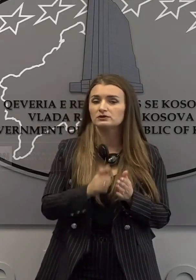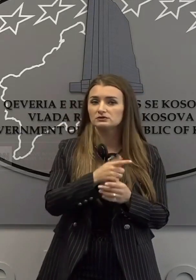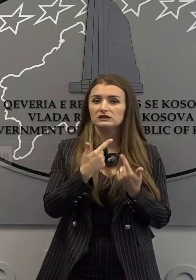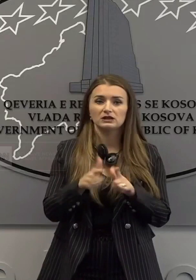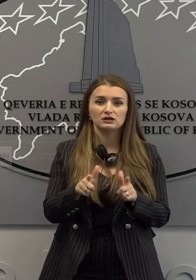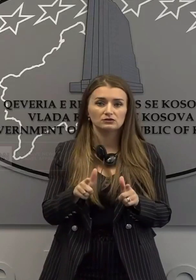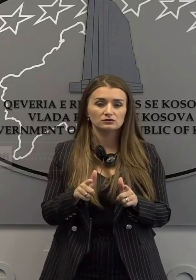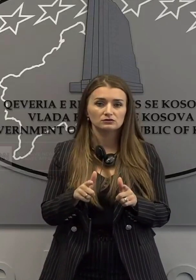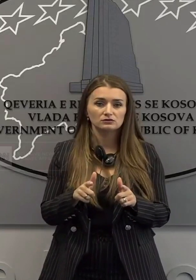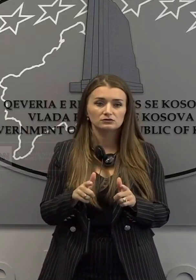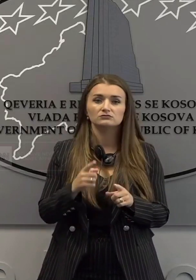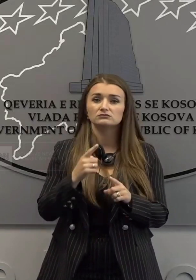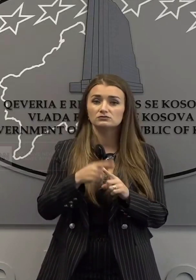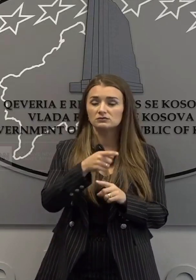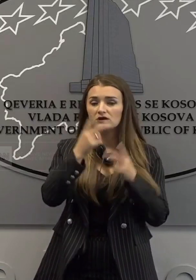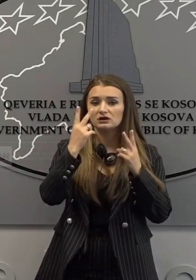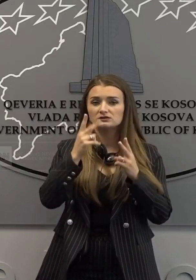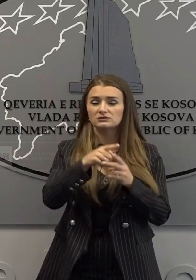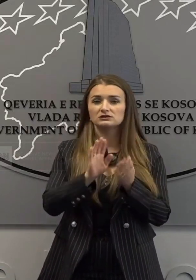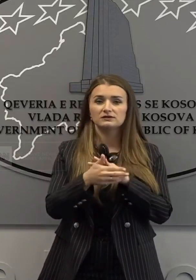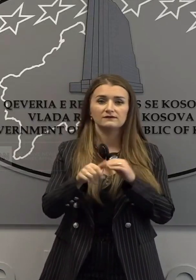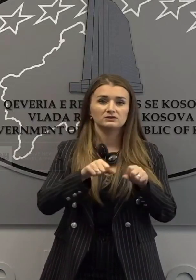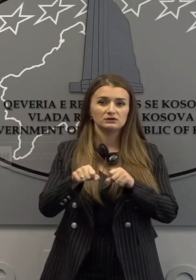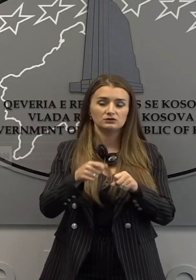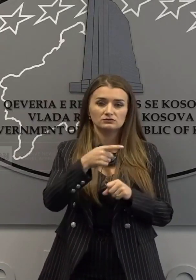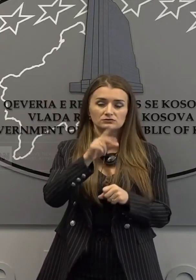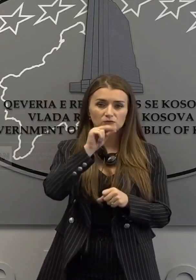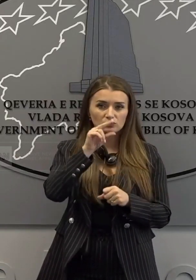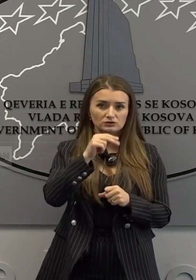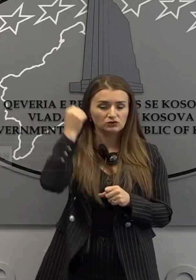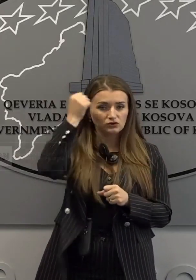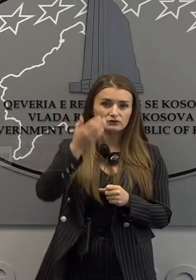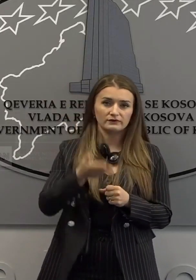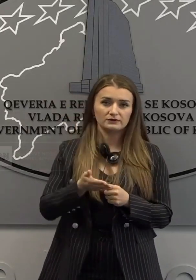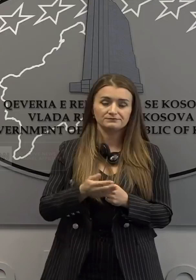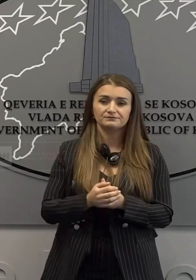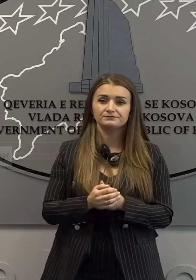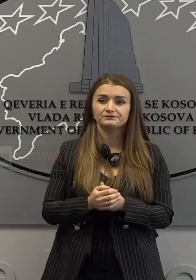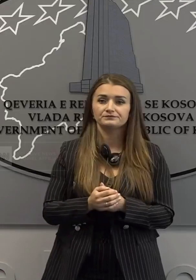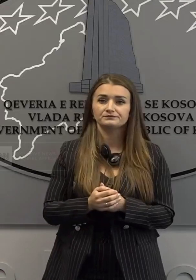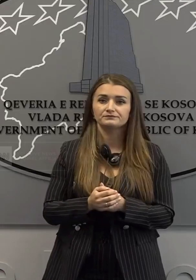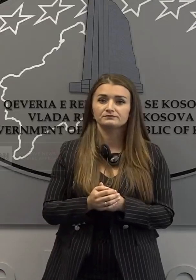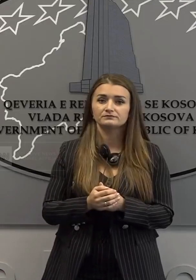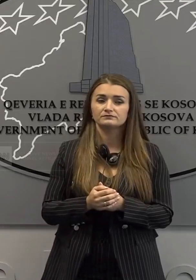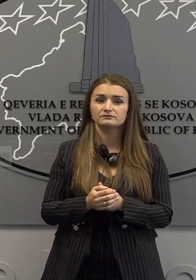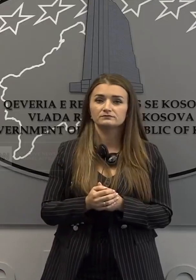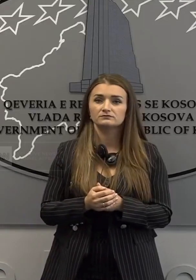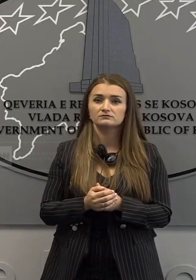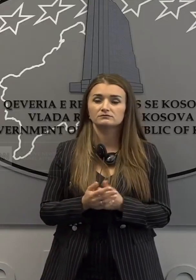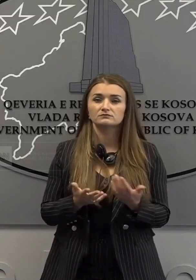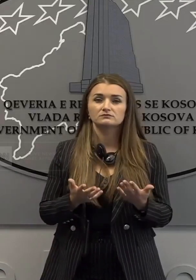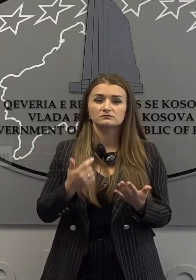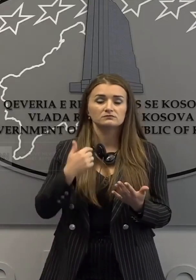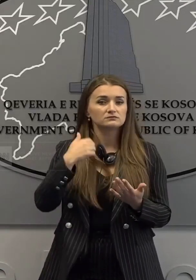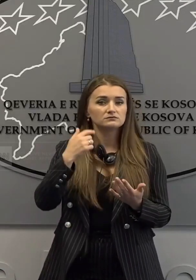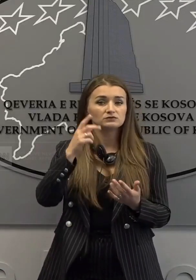veçanti zëvendës drejtori i policisë së Kosovës Dejan Janković, po them të gjithë shqiptarët, sepse nuk